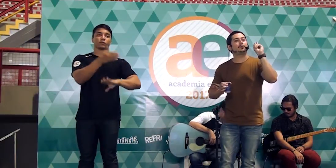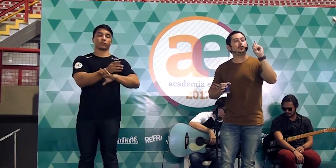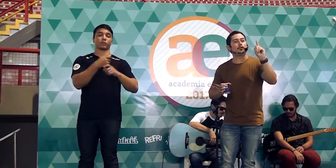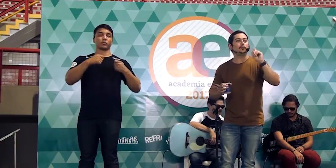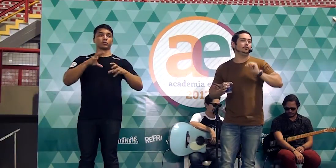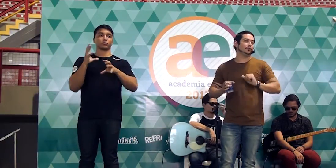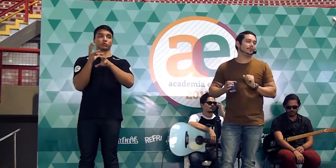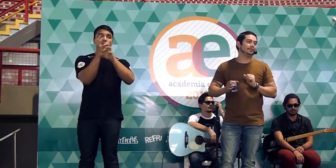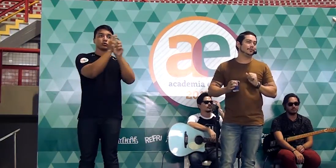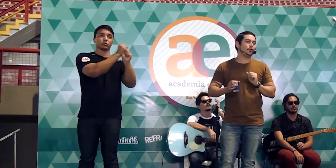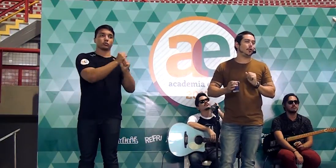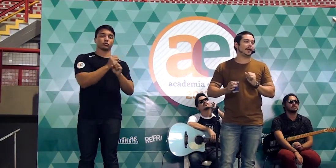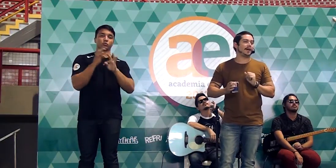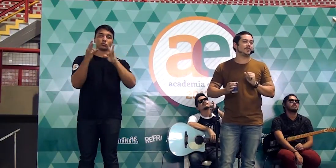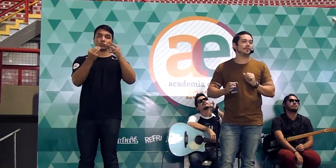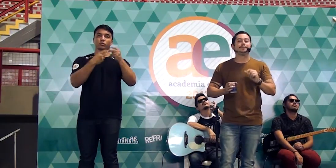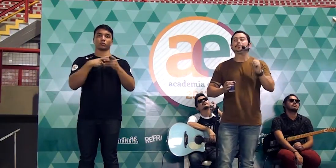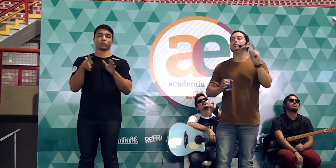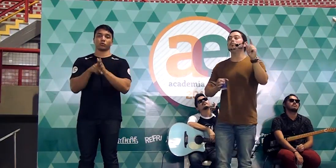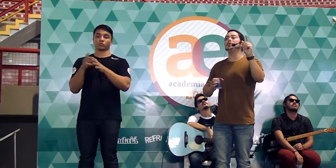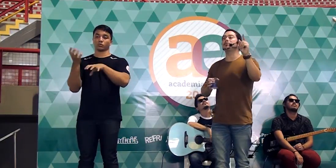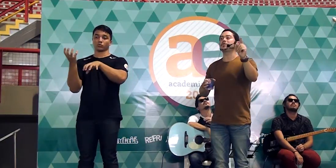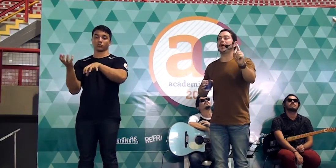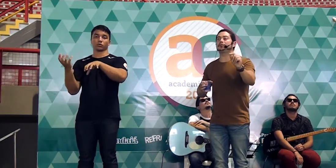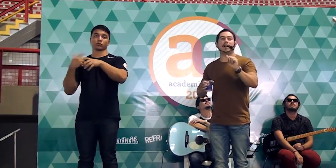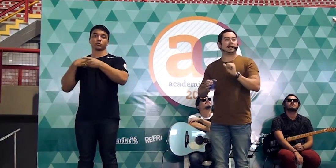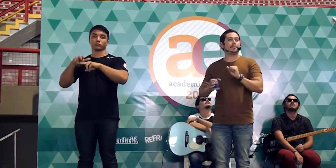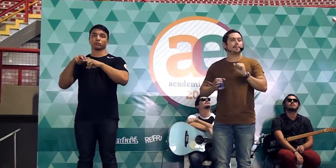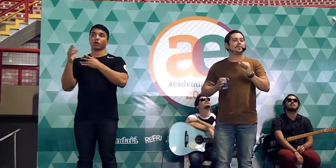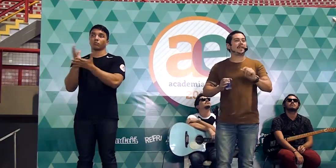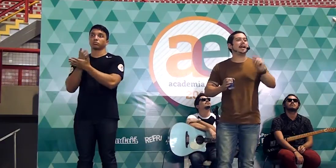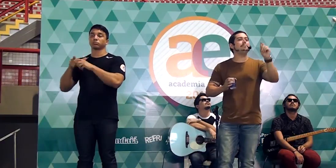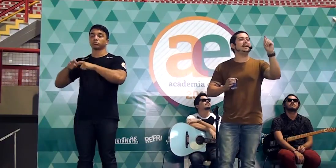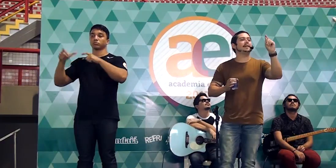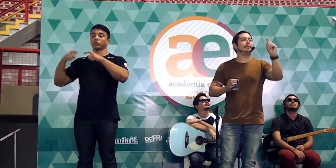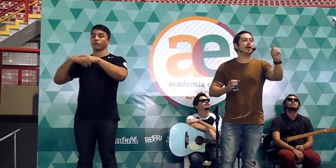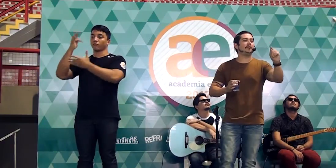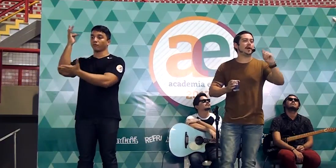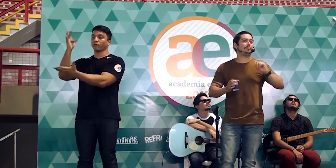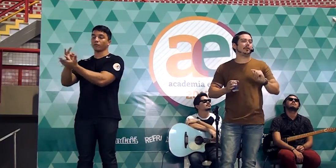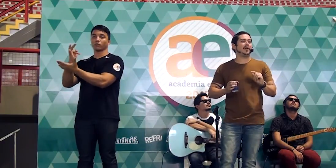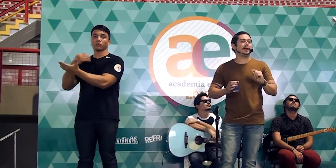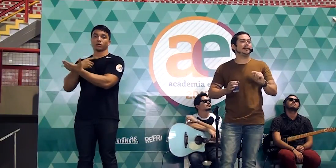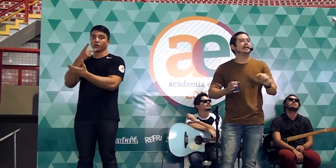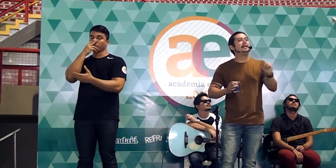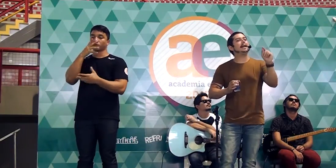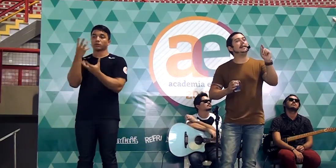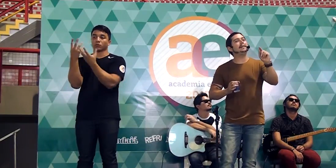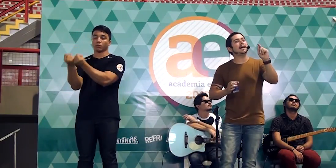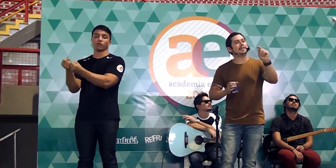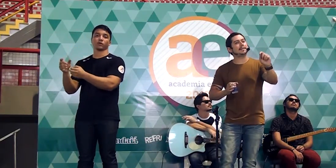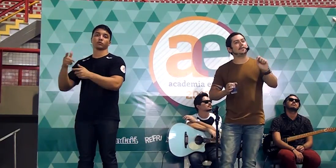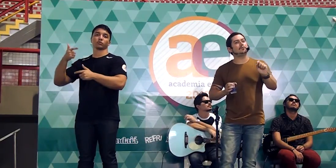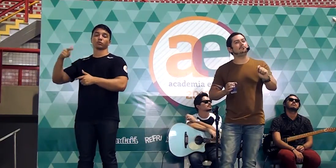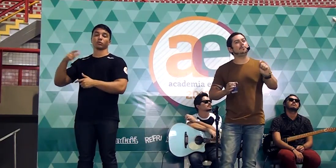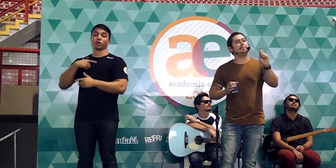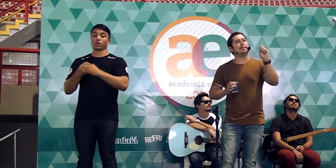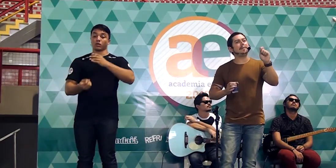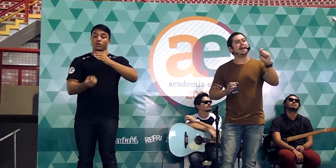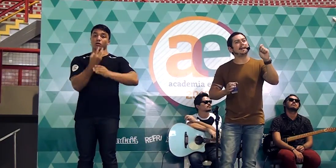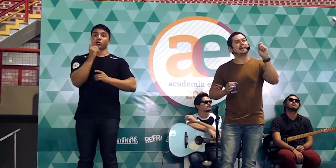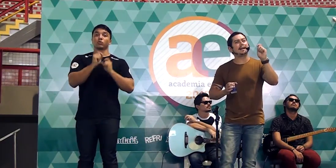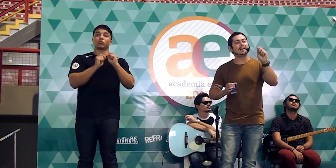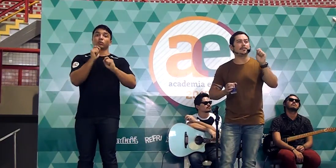que somar todo mundo do Congresso. Muitos faltaram. A emenda não foi aprovada. E aí nasceu